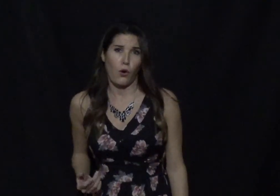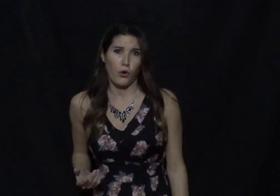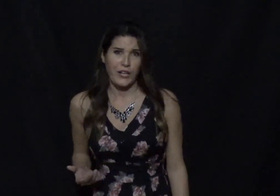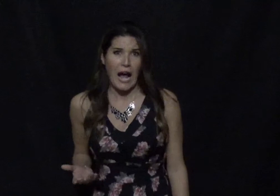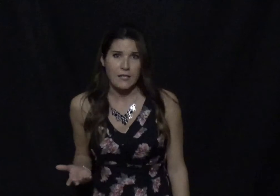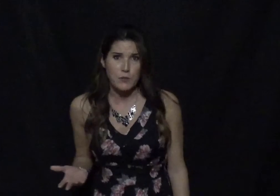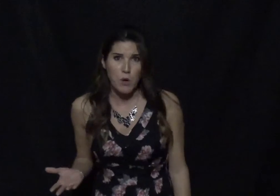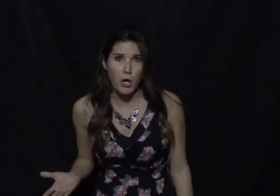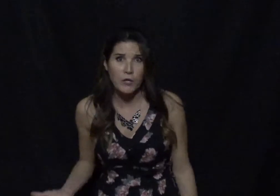Orgasmo!